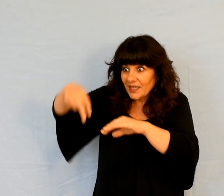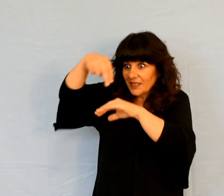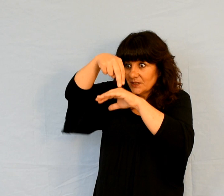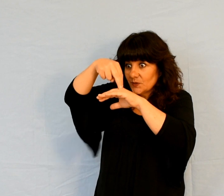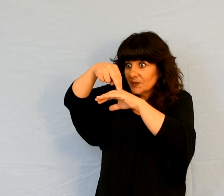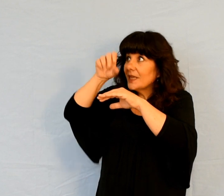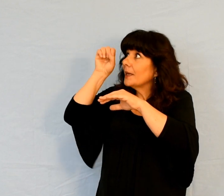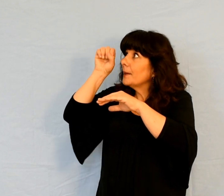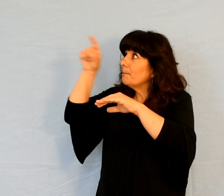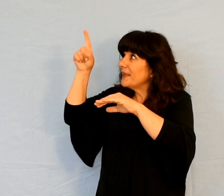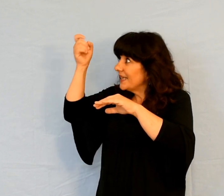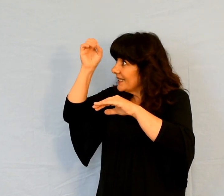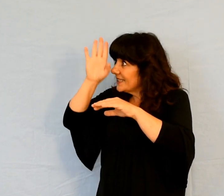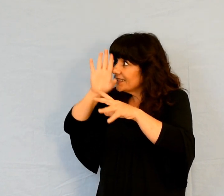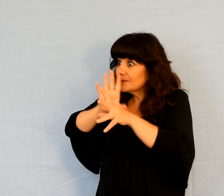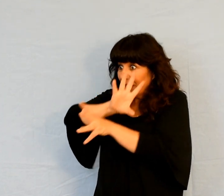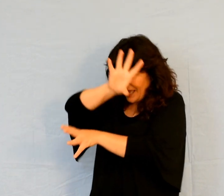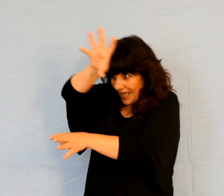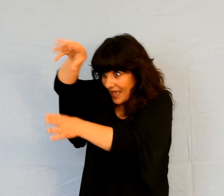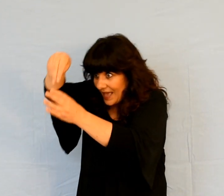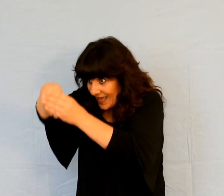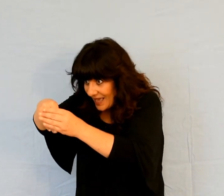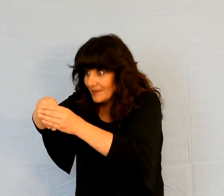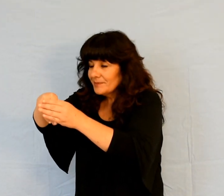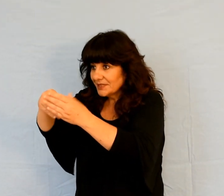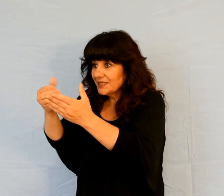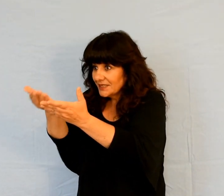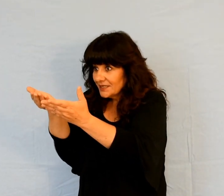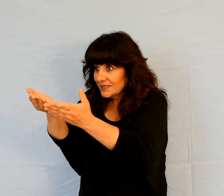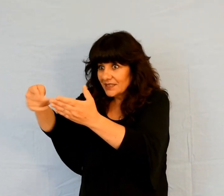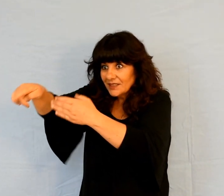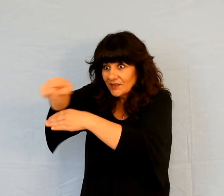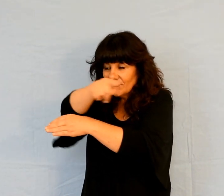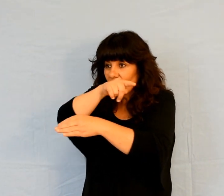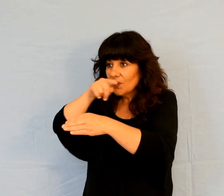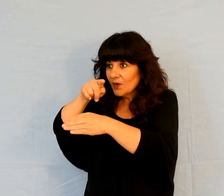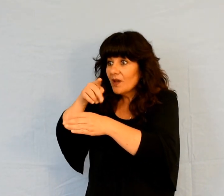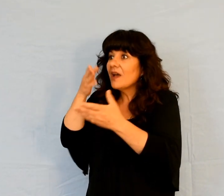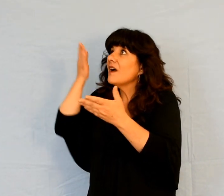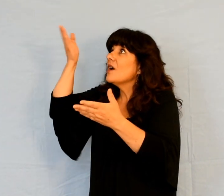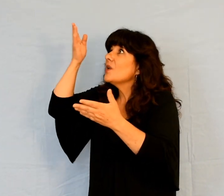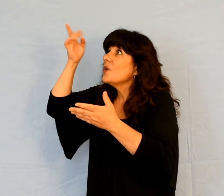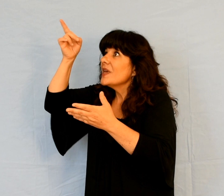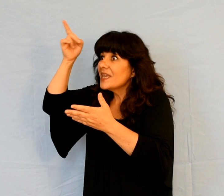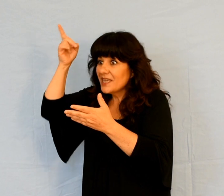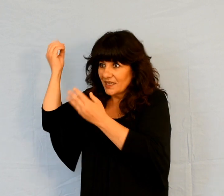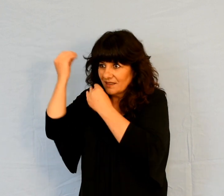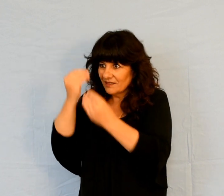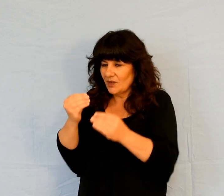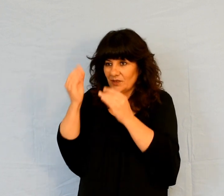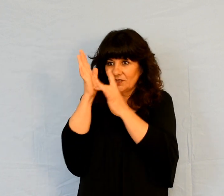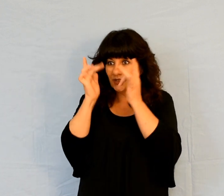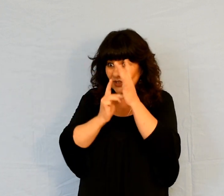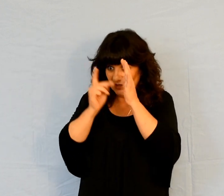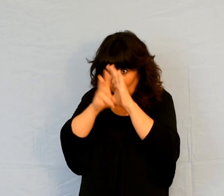celui qui a ressuscité Jésus, le Christ d'entre les morts, donnera aussi la vie à vos